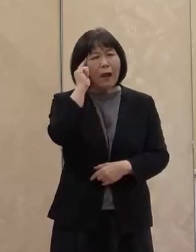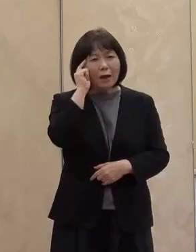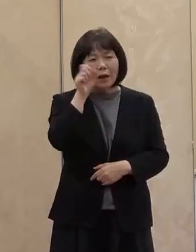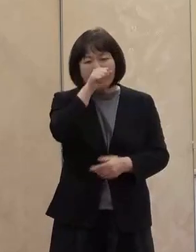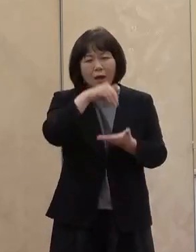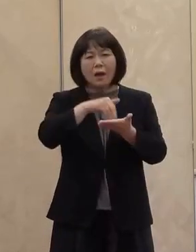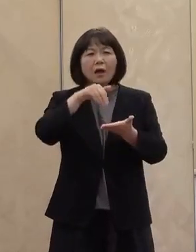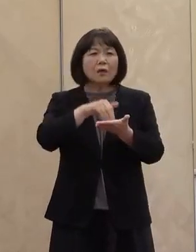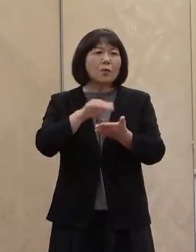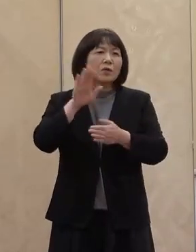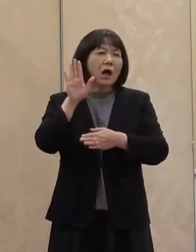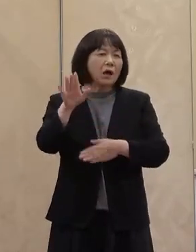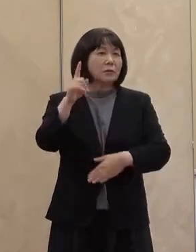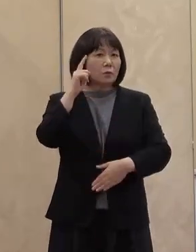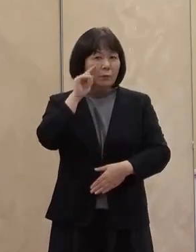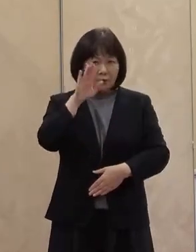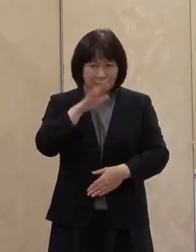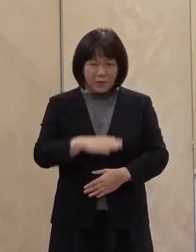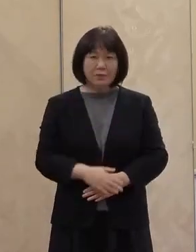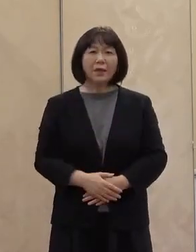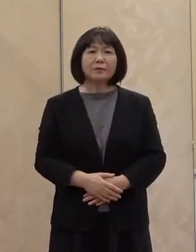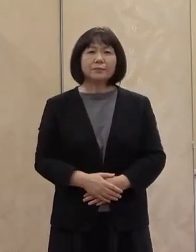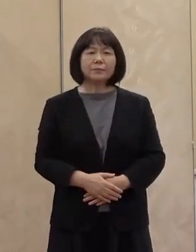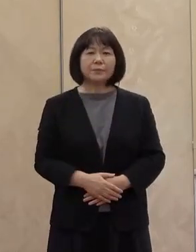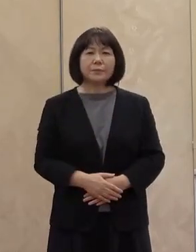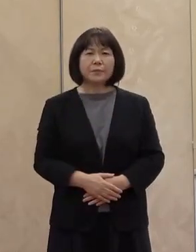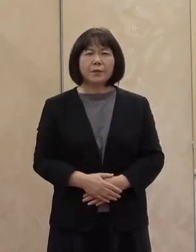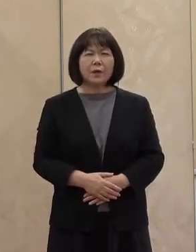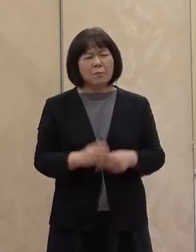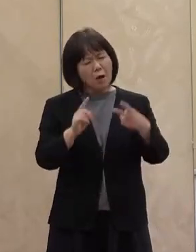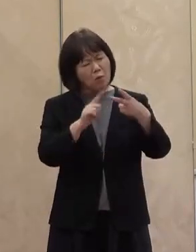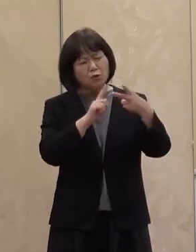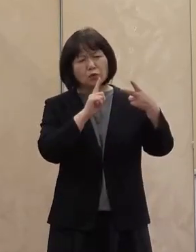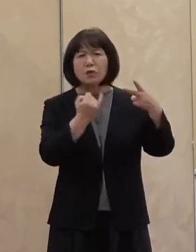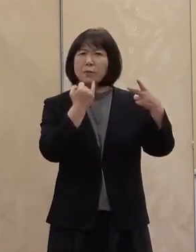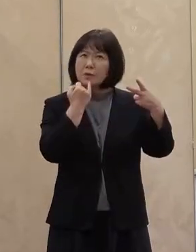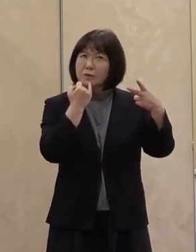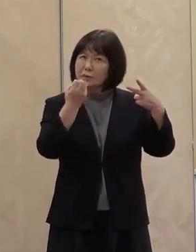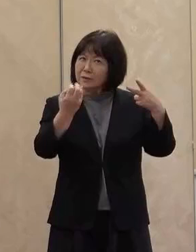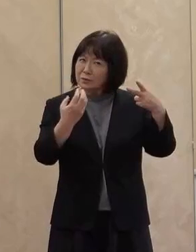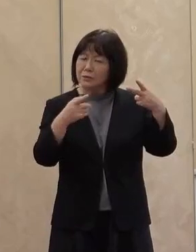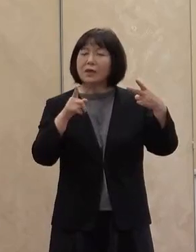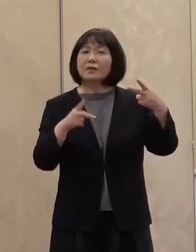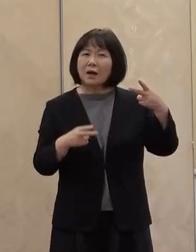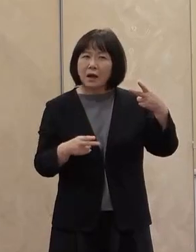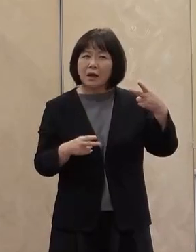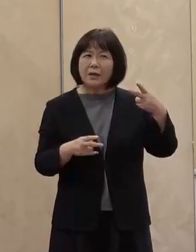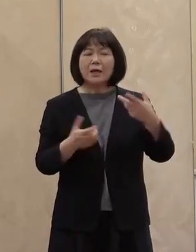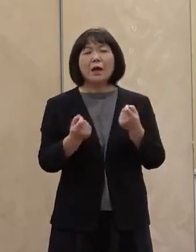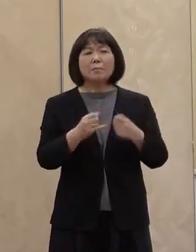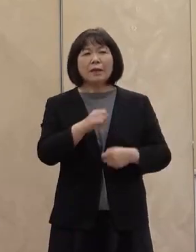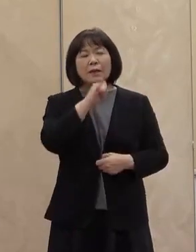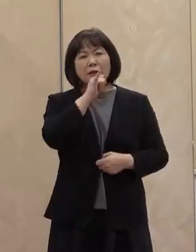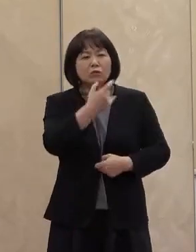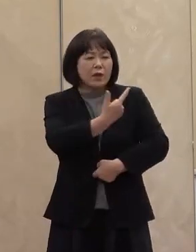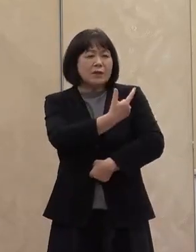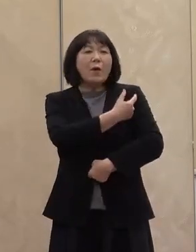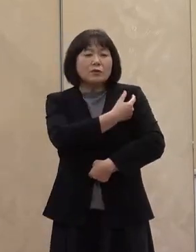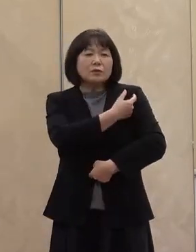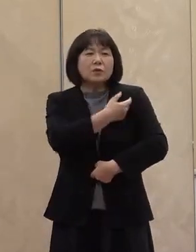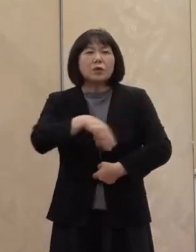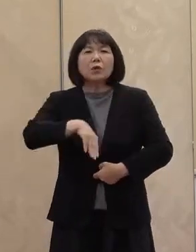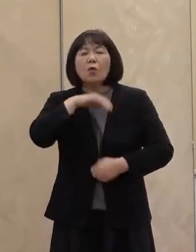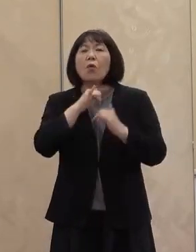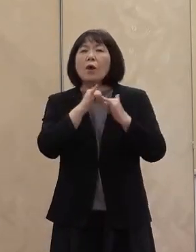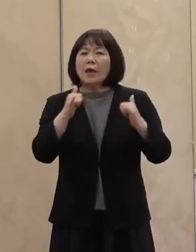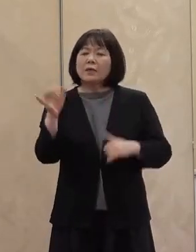ってもらっていいかと思います。それと、まあ、あえてもう一つ言ってもいいよということであれば、やっぱりあのインフルエンザワクチンの高齢者の